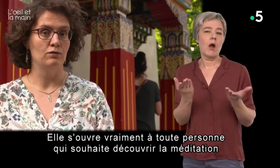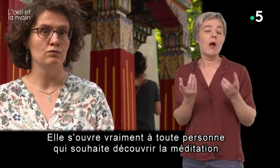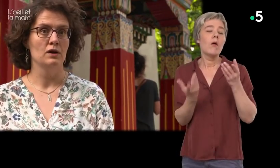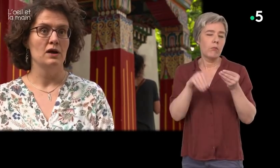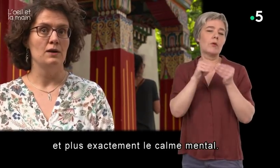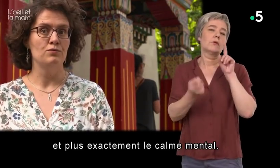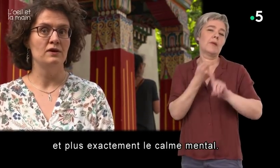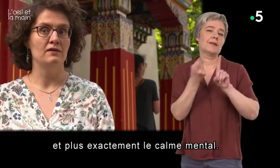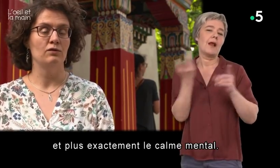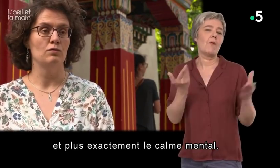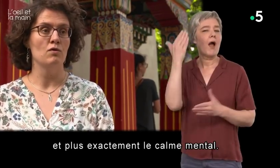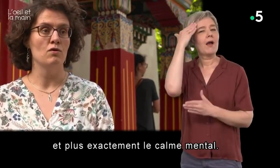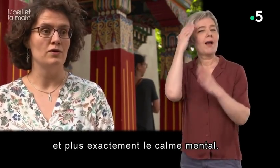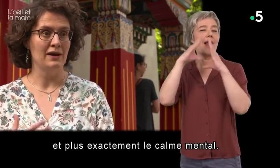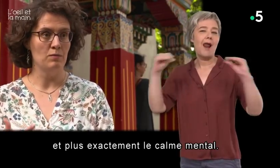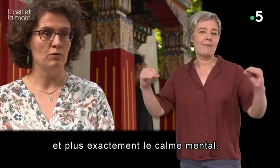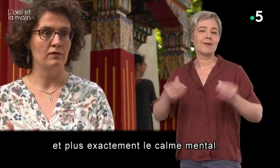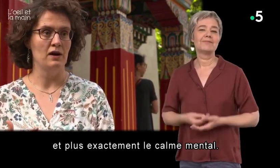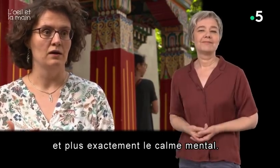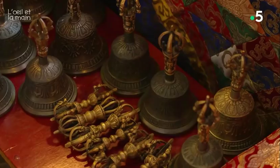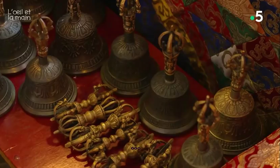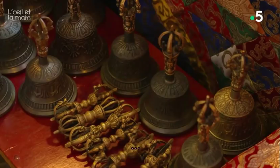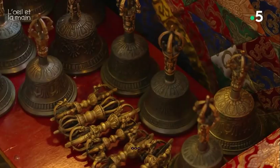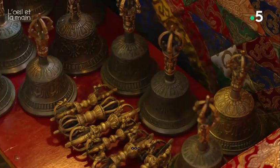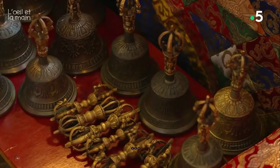méditation et plus exactement le calme mental.